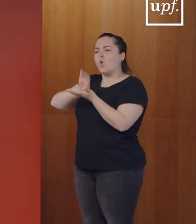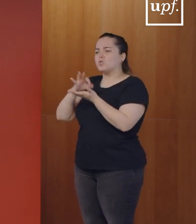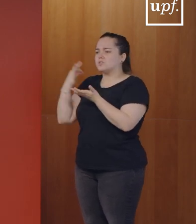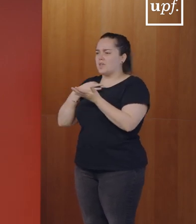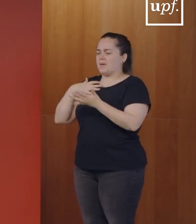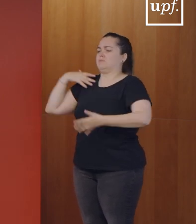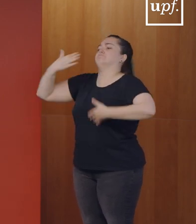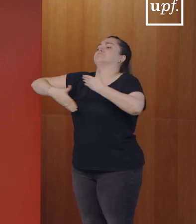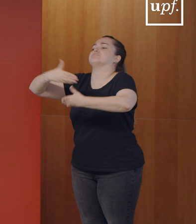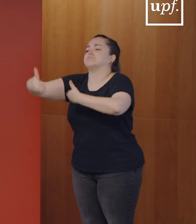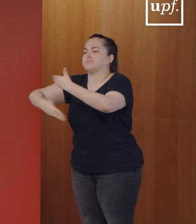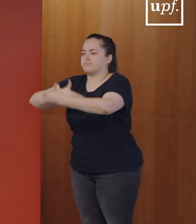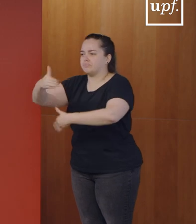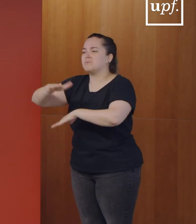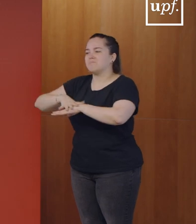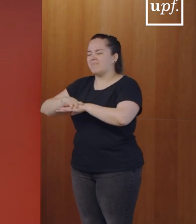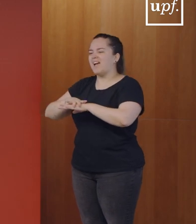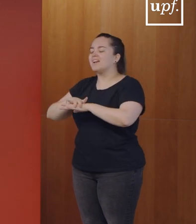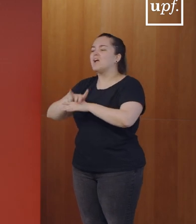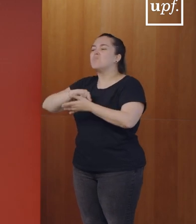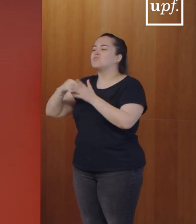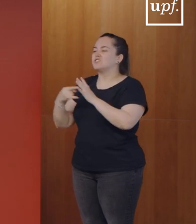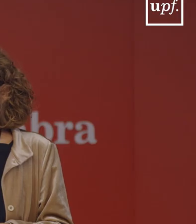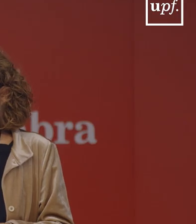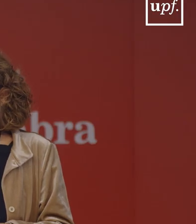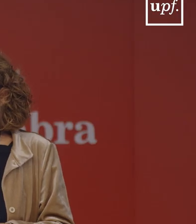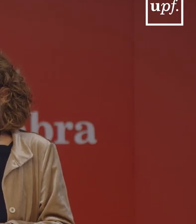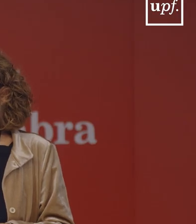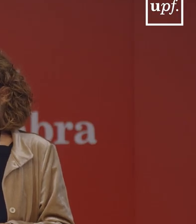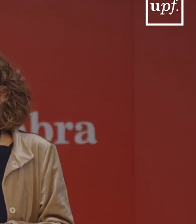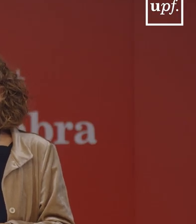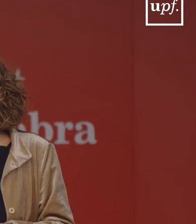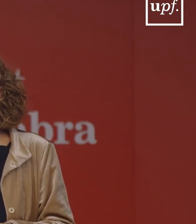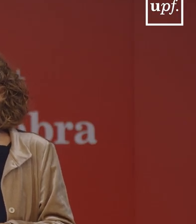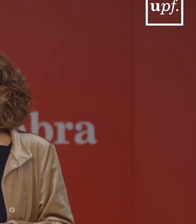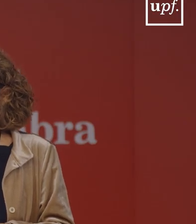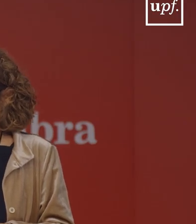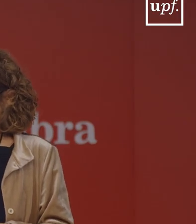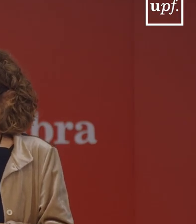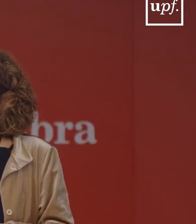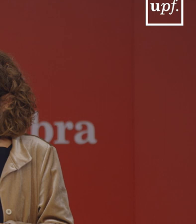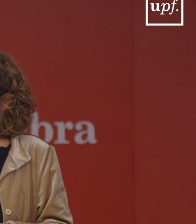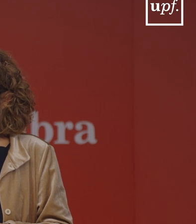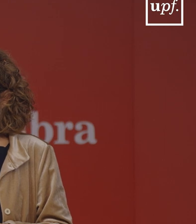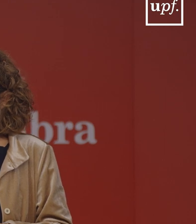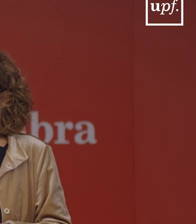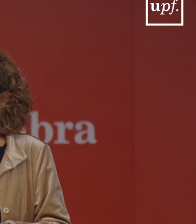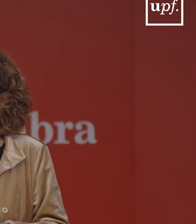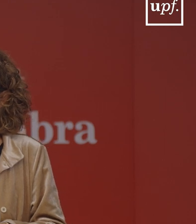el complex de coneixement i innovació de l'antic mercat del peix. Finalment, el quart punt. El curs